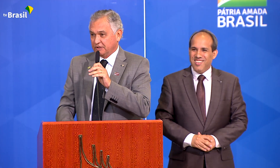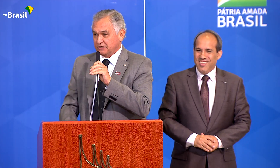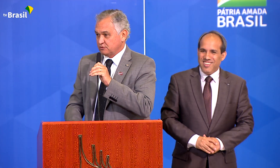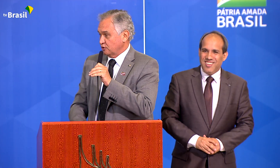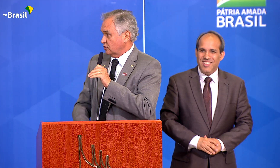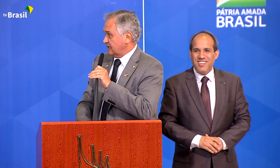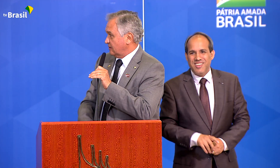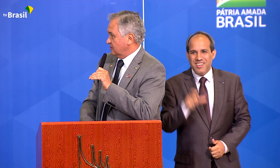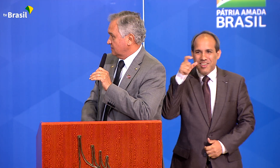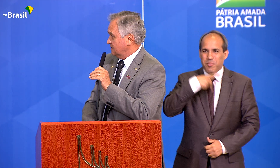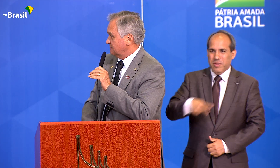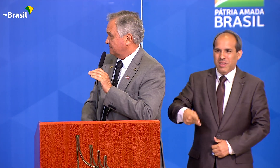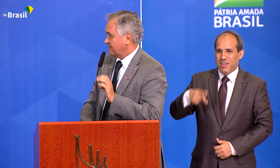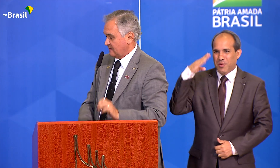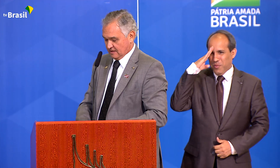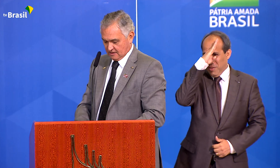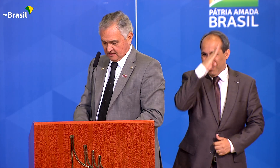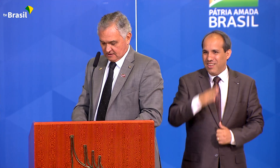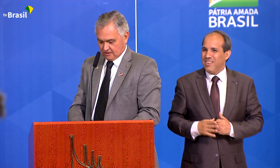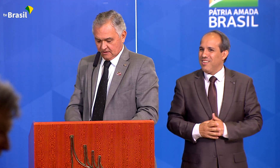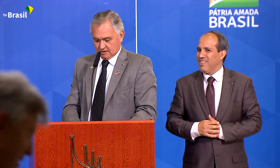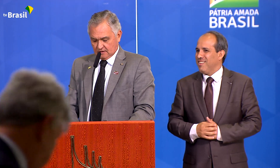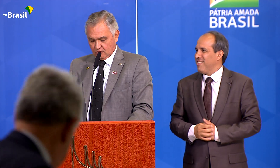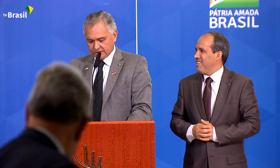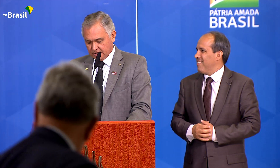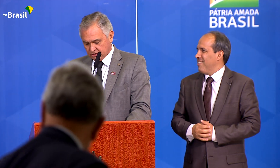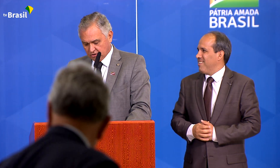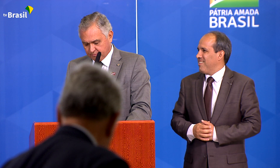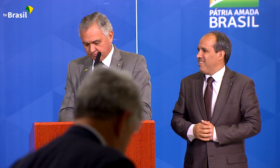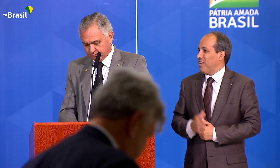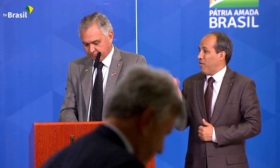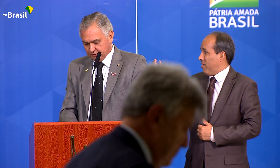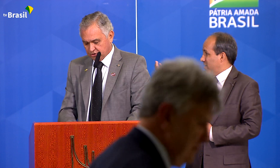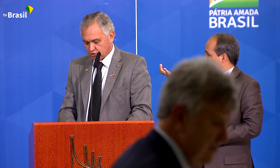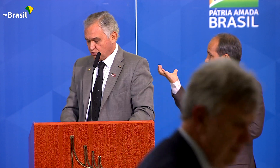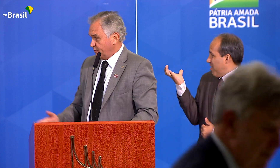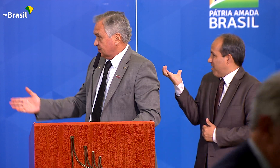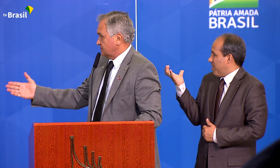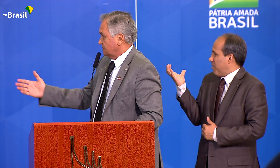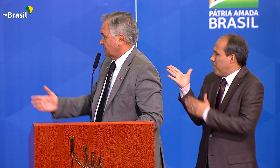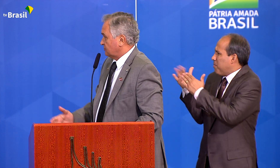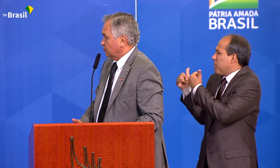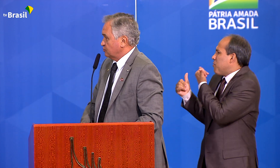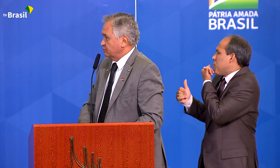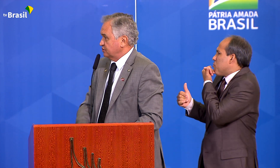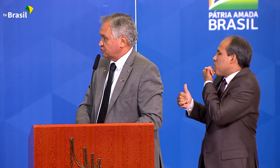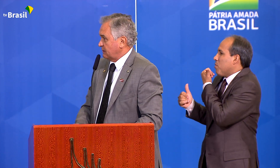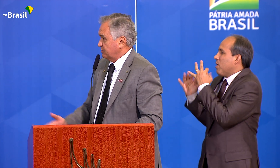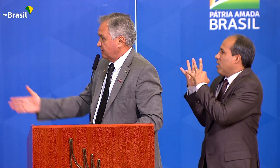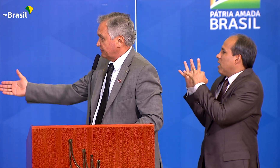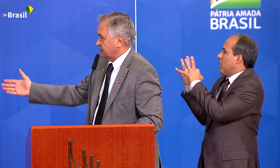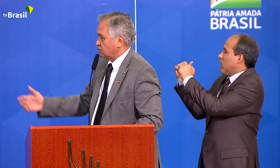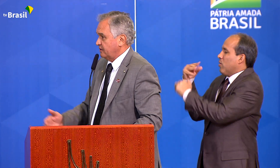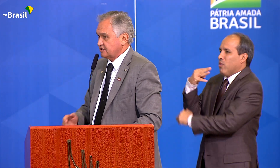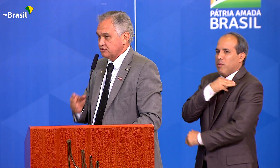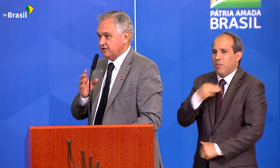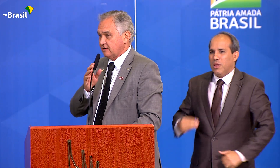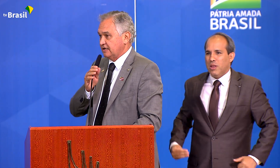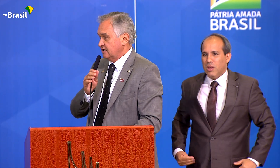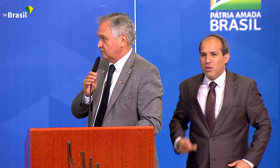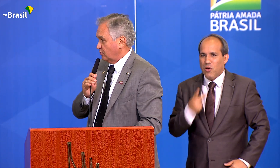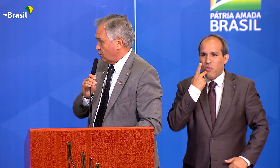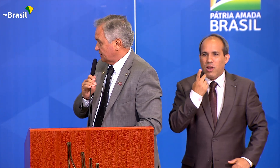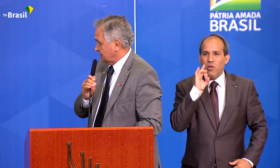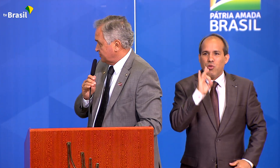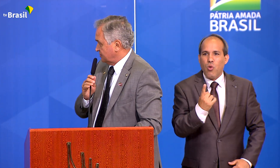senhor presidente bolsonaro Eu gostaria de pedir desculpas a todos os meninos me referindo